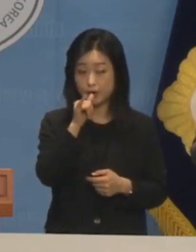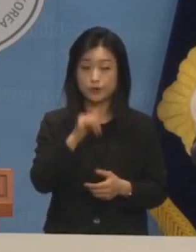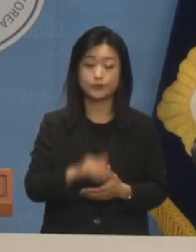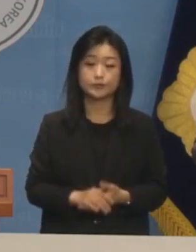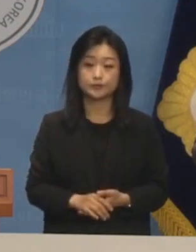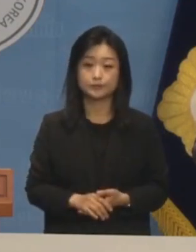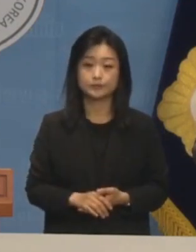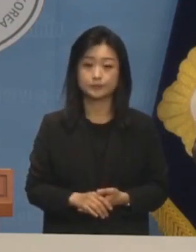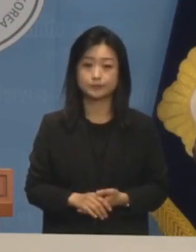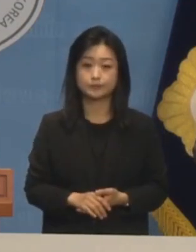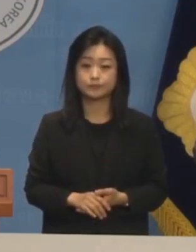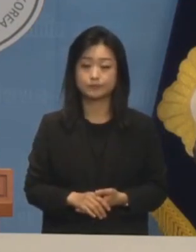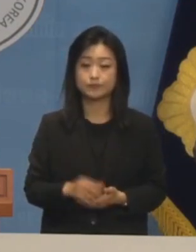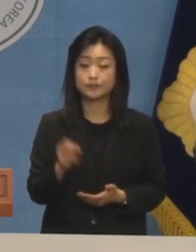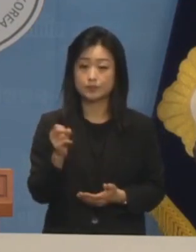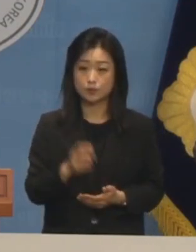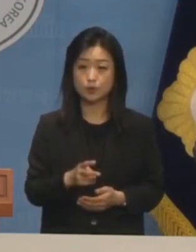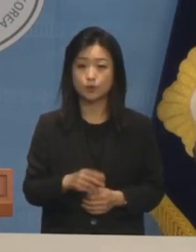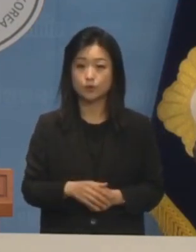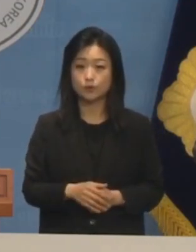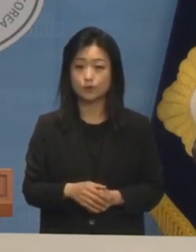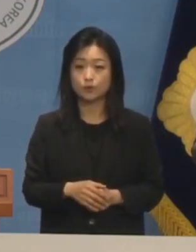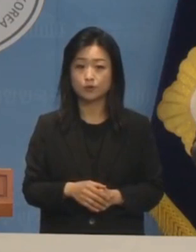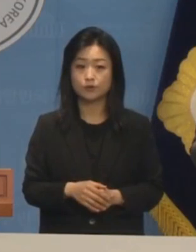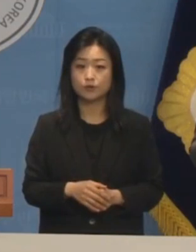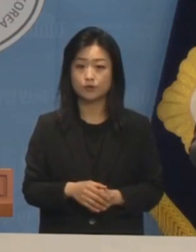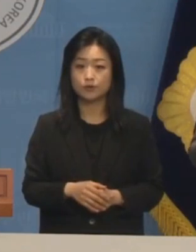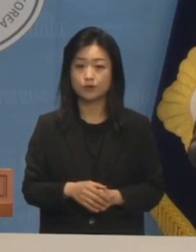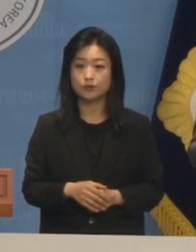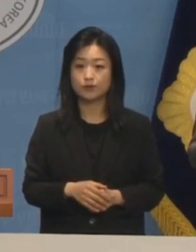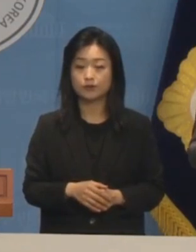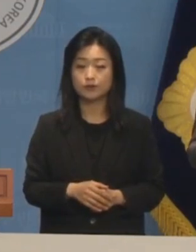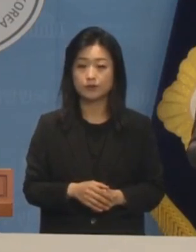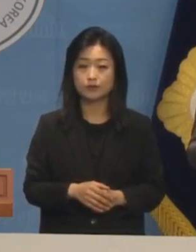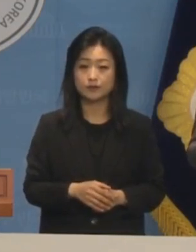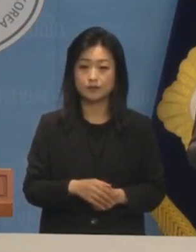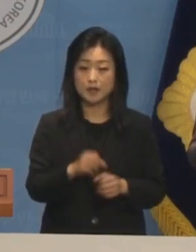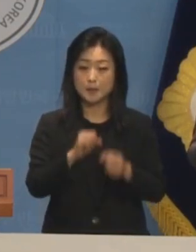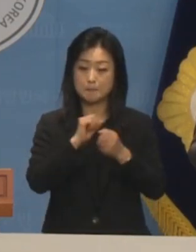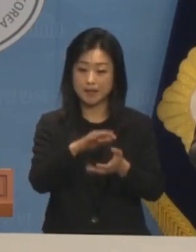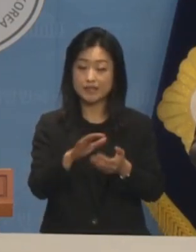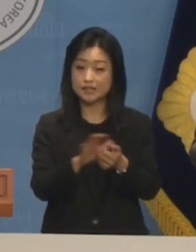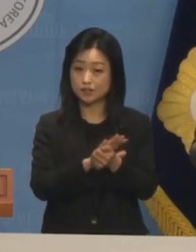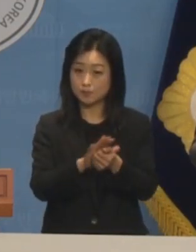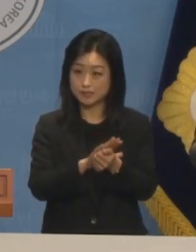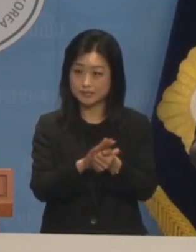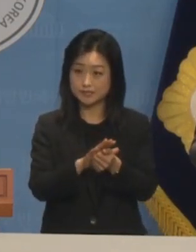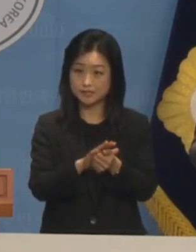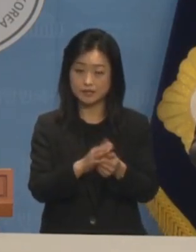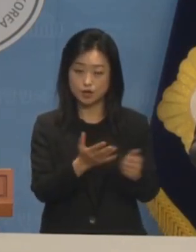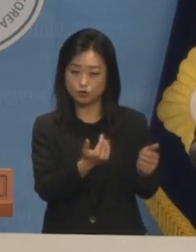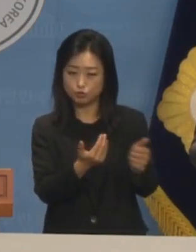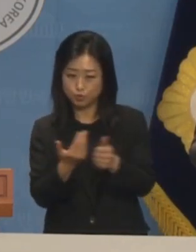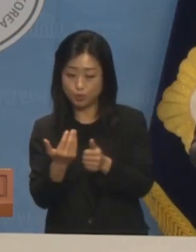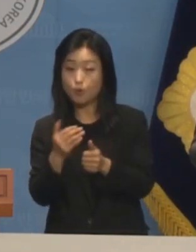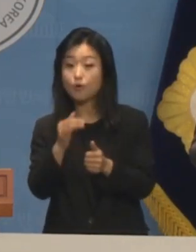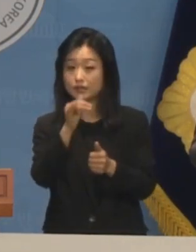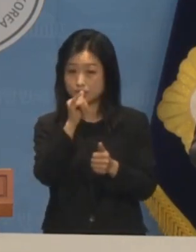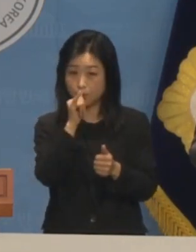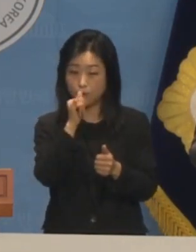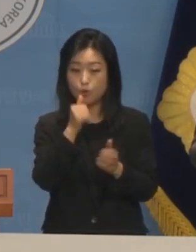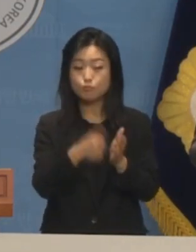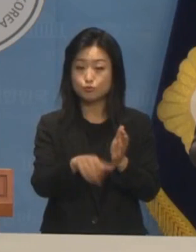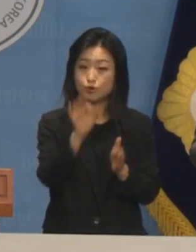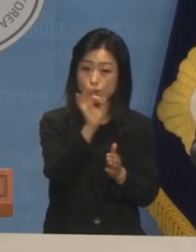외에도 다크 패턴이 심하다는 점도 지적이 되었습니다. 특정 배달 서비스를 유도한다던가 혹은